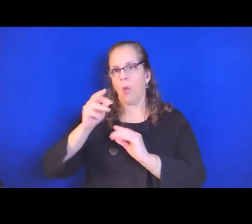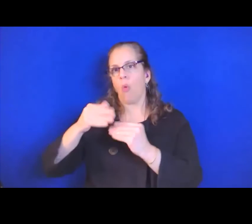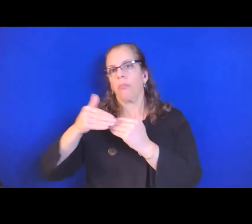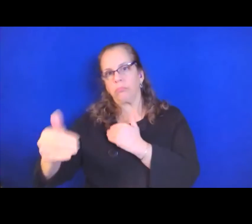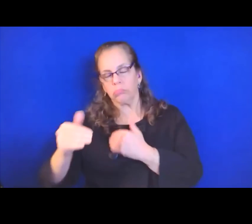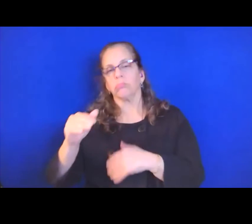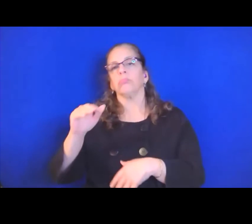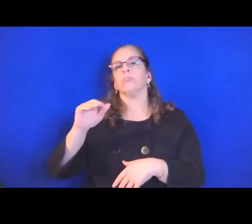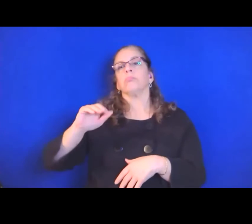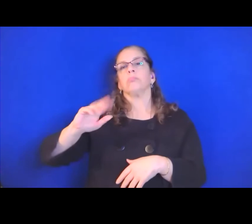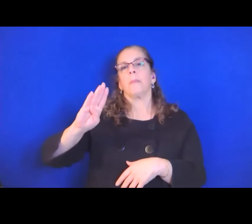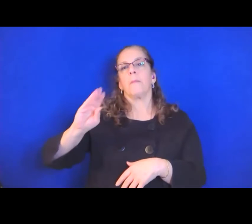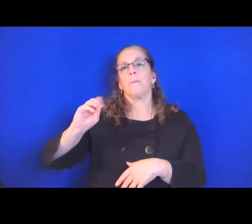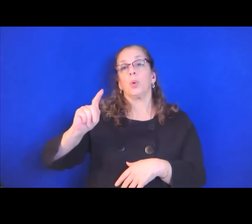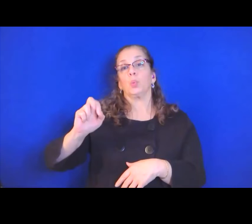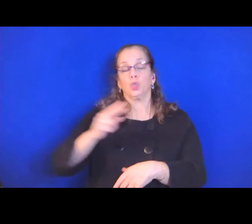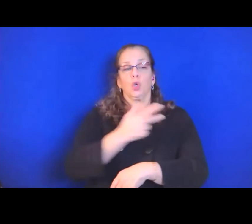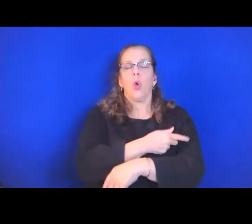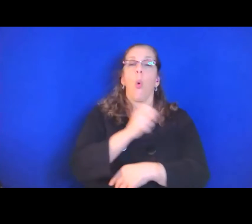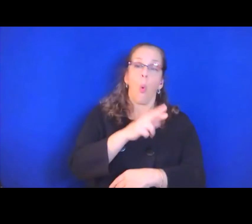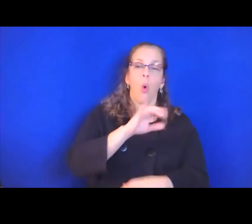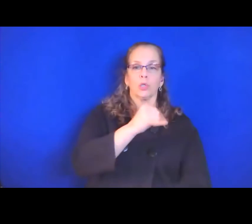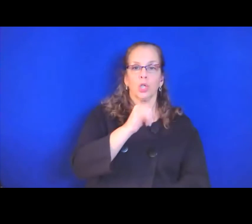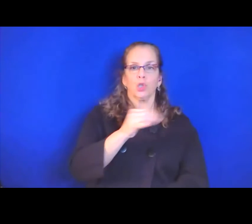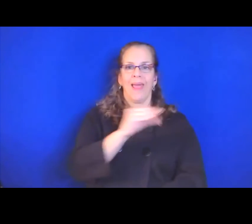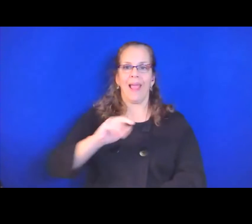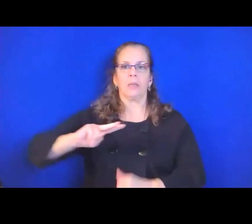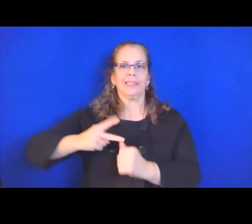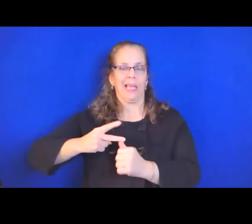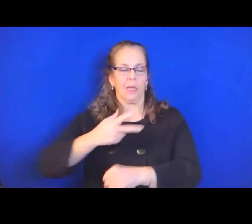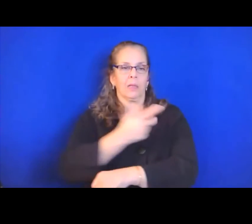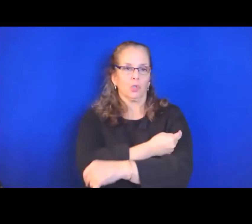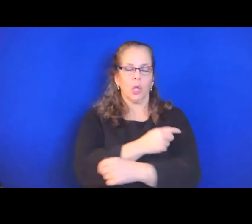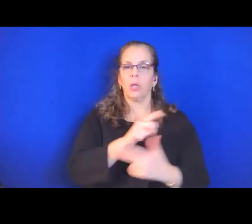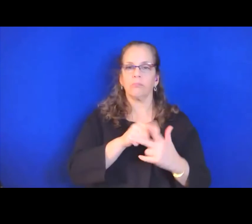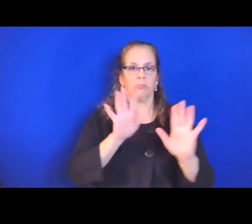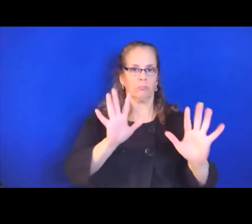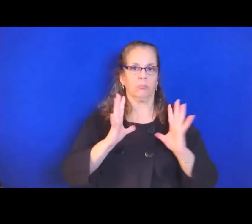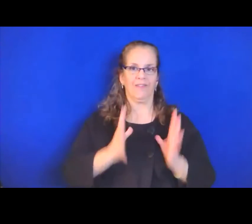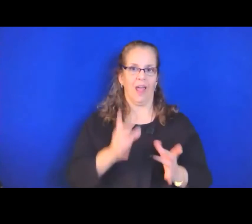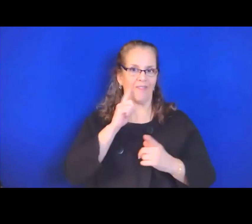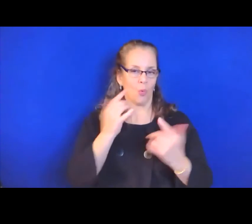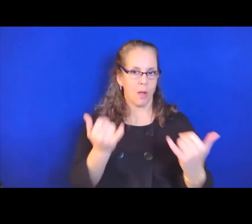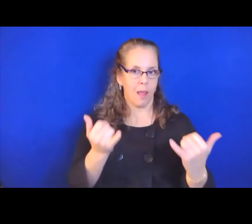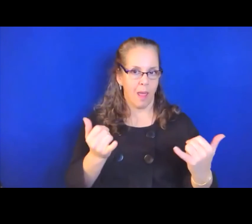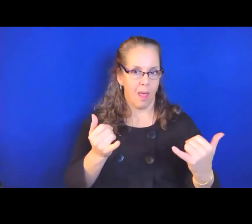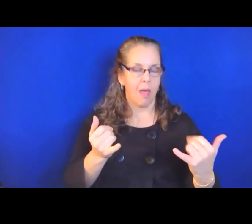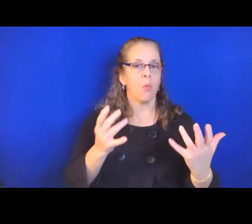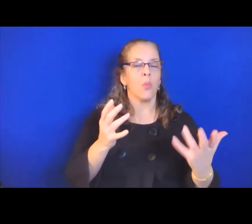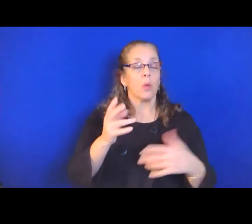的疫苗呢，就是已经完全接种，而且